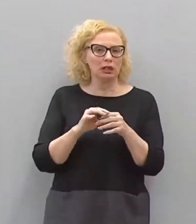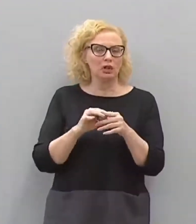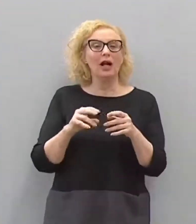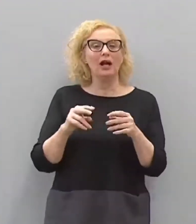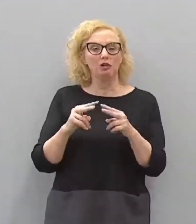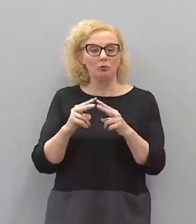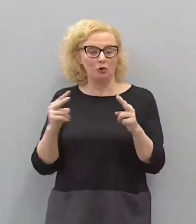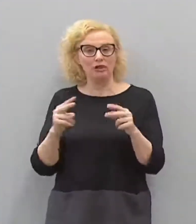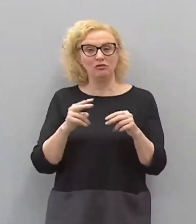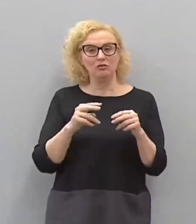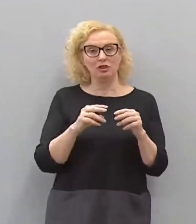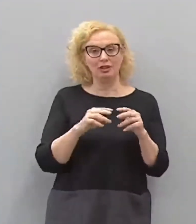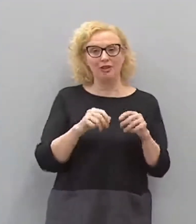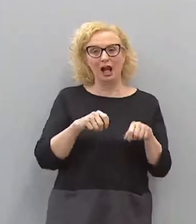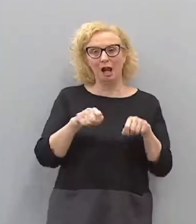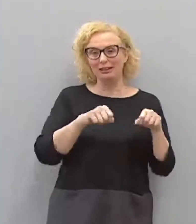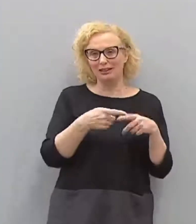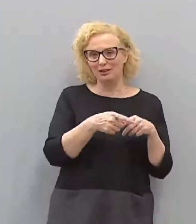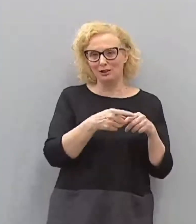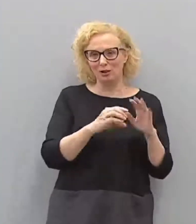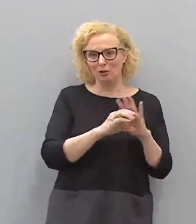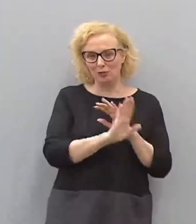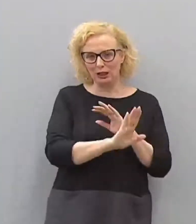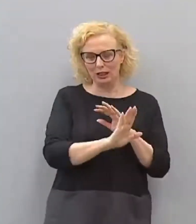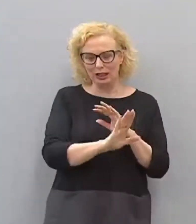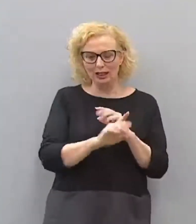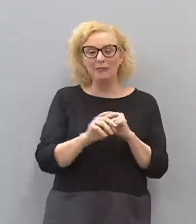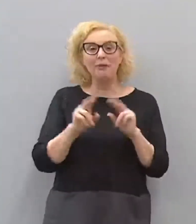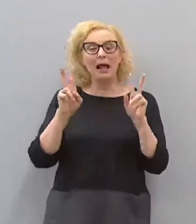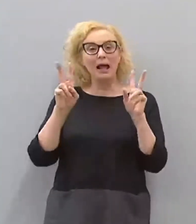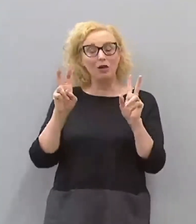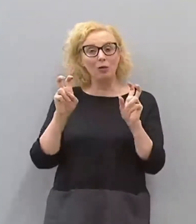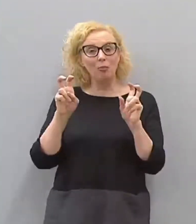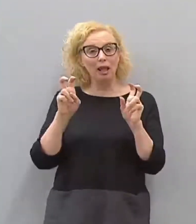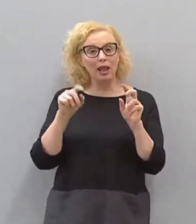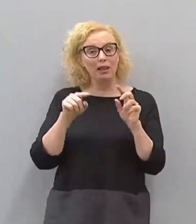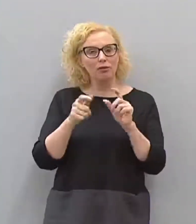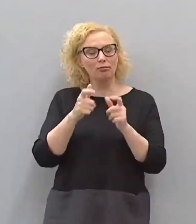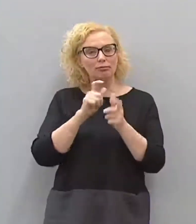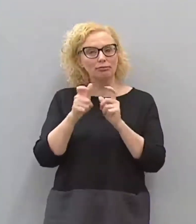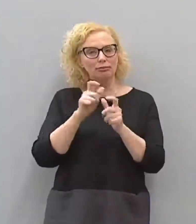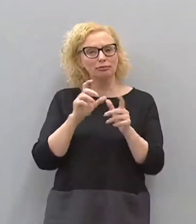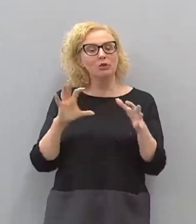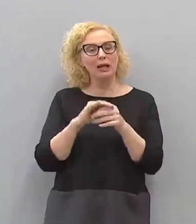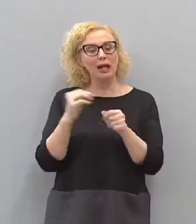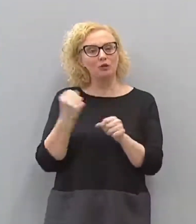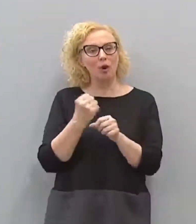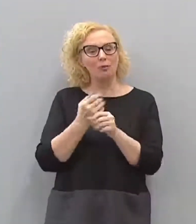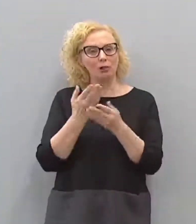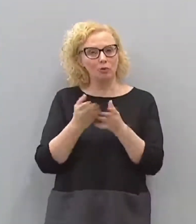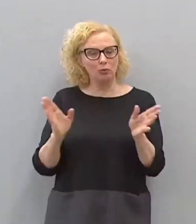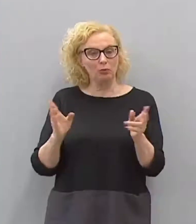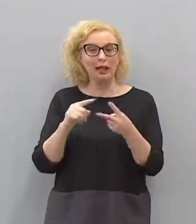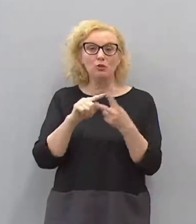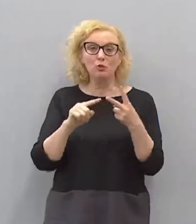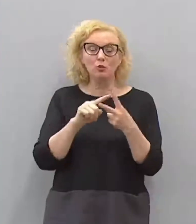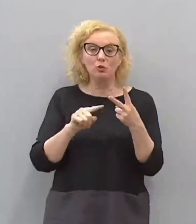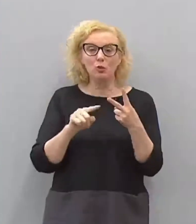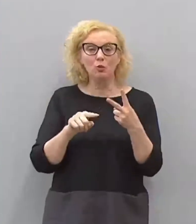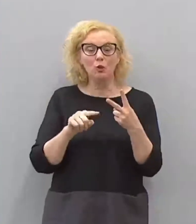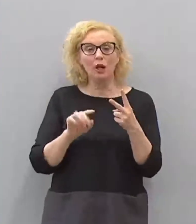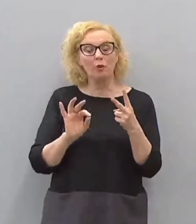amministrazione comunale uno di questi temi che abbiamo trattato è quello delle opere pubbliche due di queste opere pubbliche quei